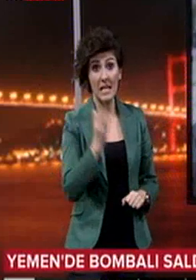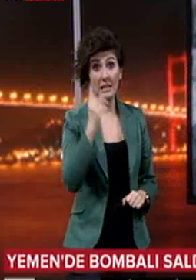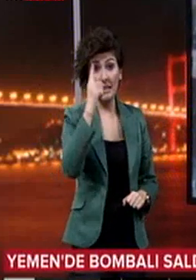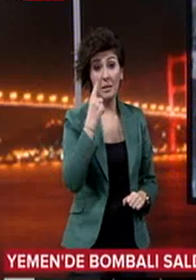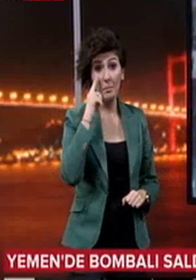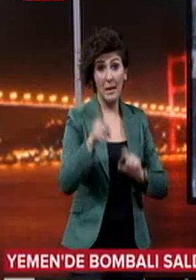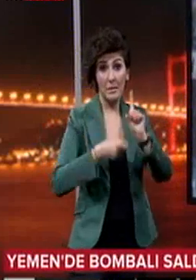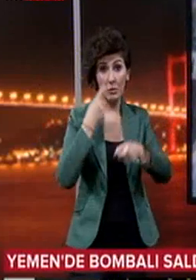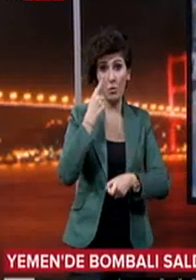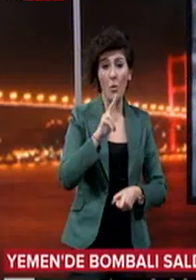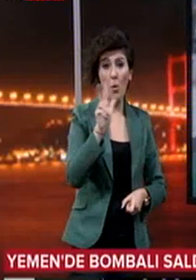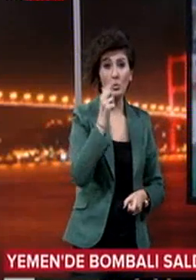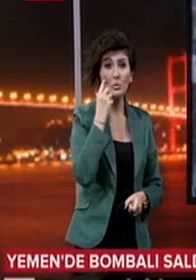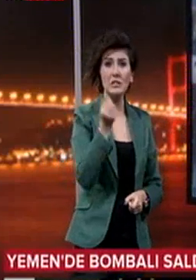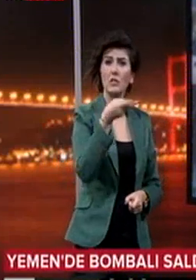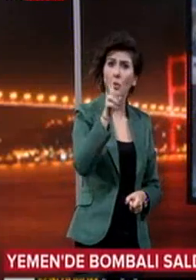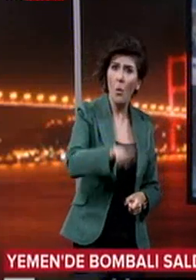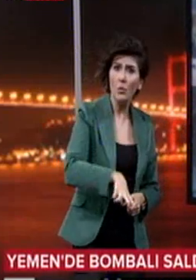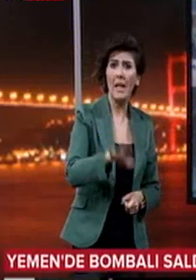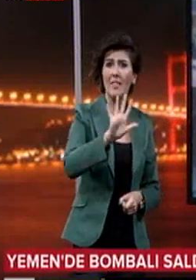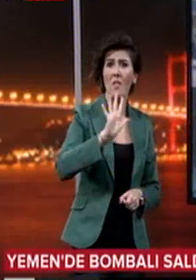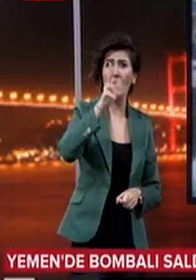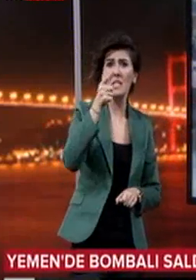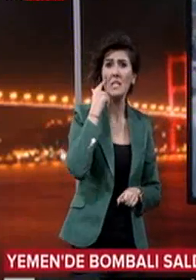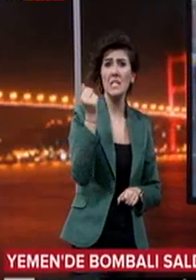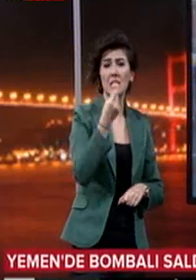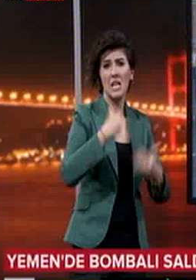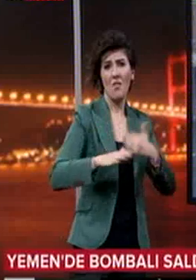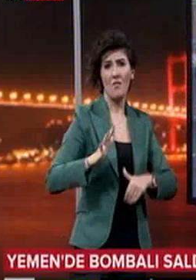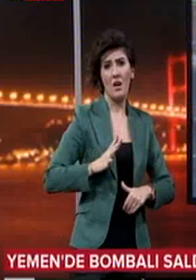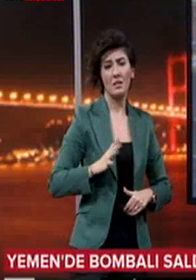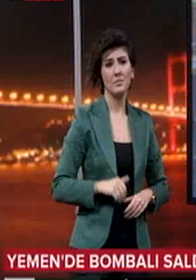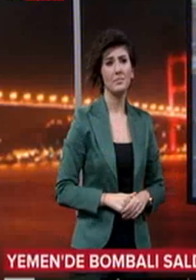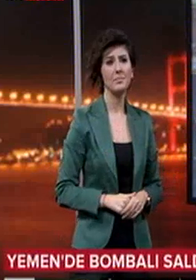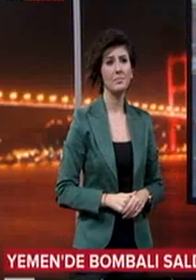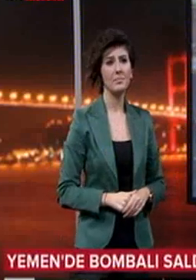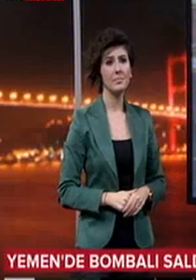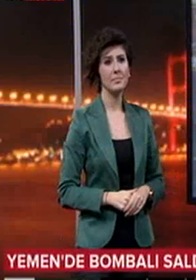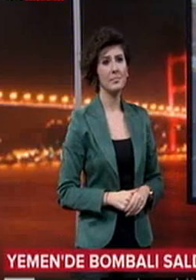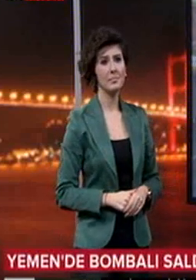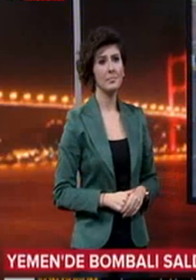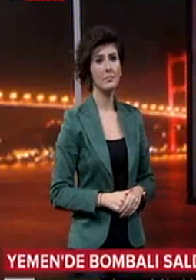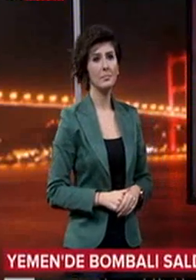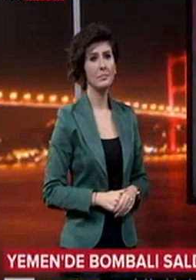Saldırıda ilk belirlemelere göre 30 kişi öldü, 50'den fazla kişi de yaralandı.